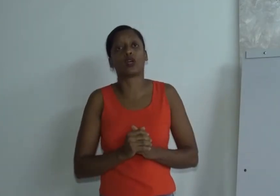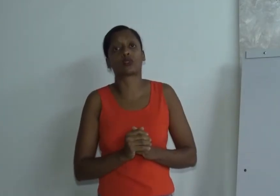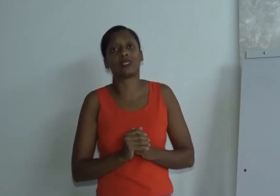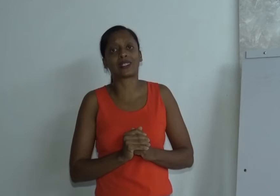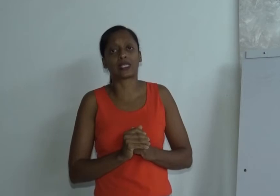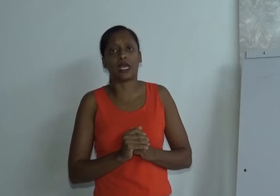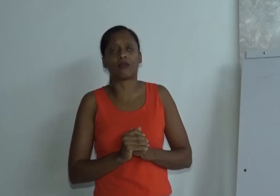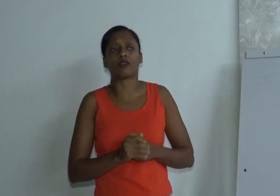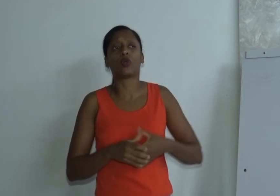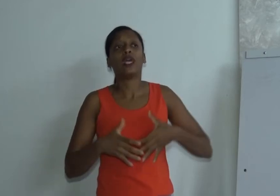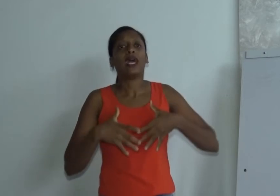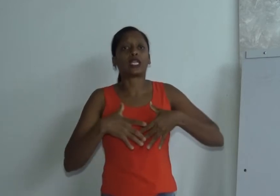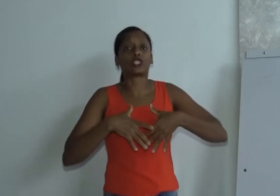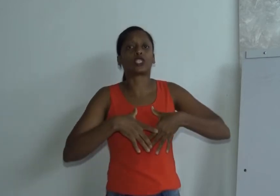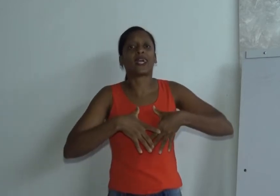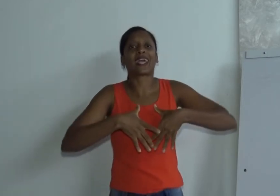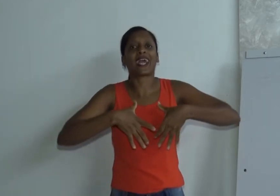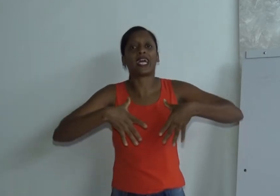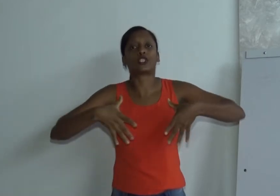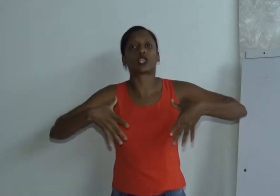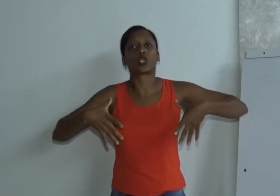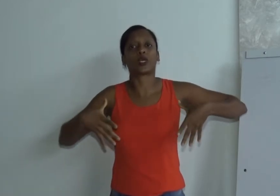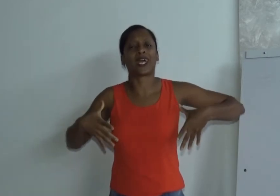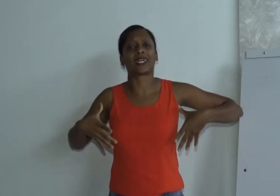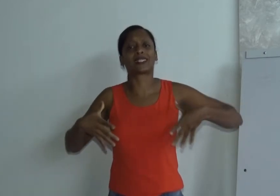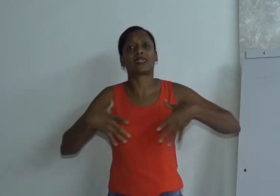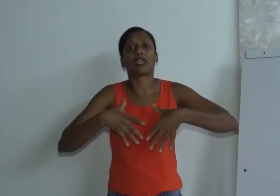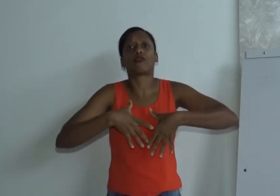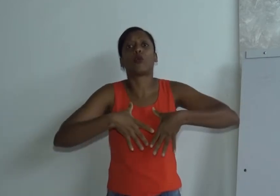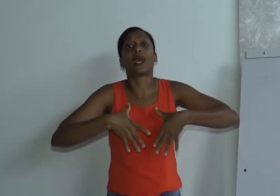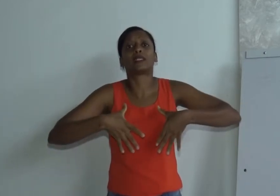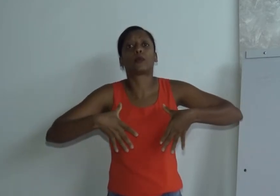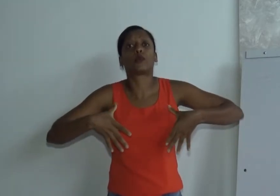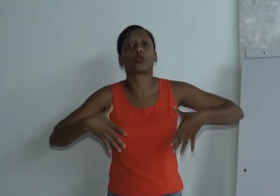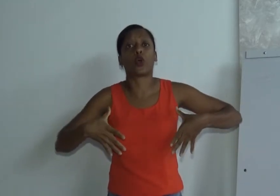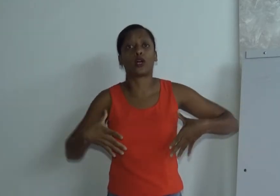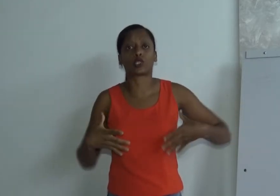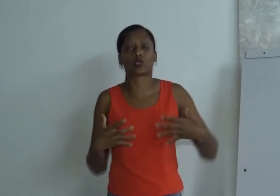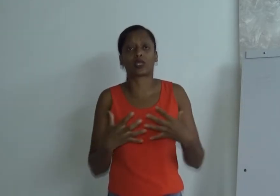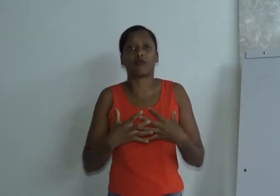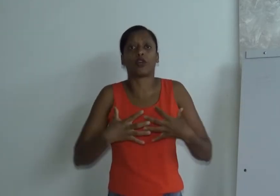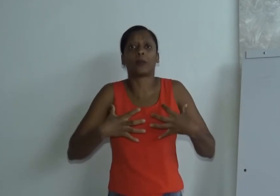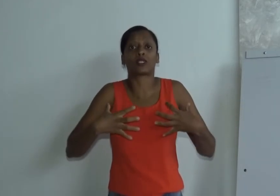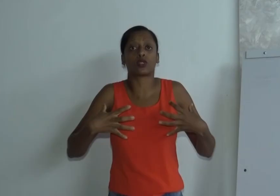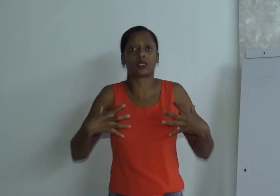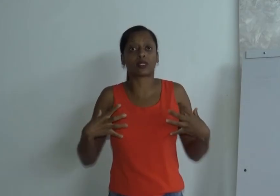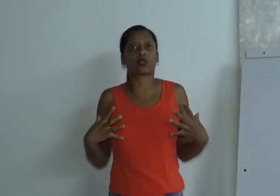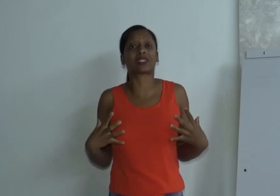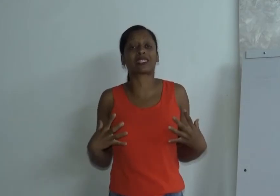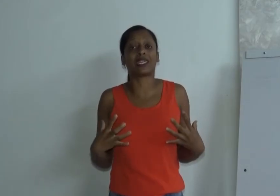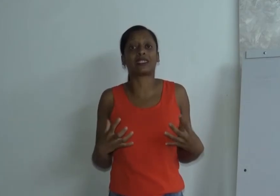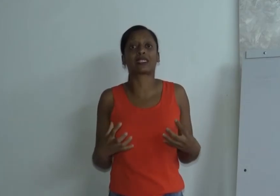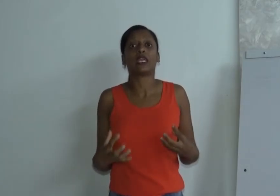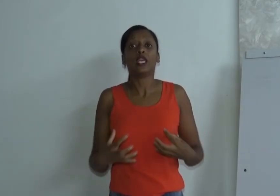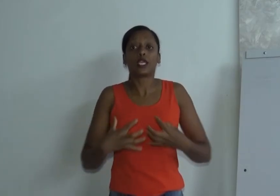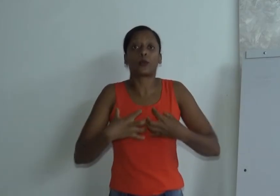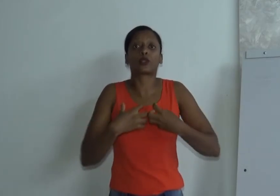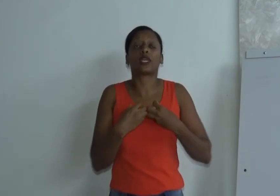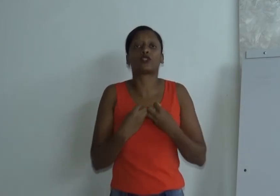nosso encéfalo. A gente tem a caixa torácica que é formada por ossos que formam as nossas costelas, que protege